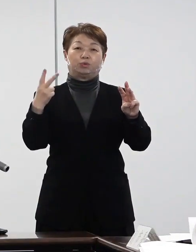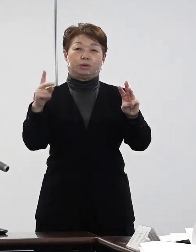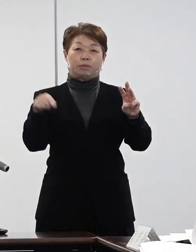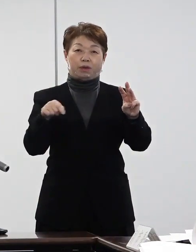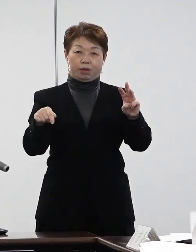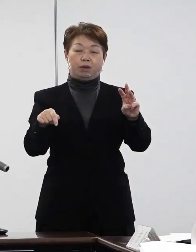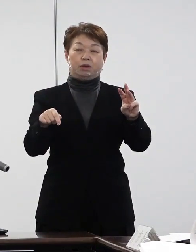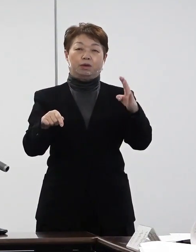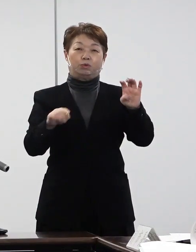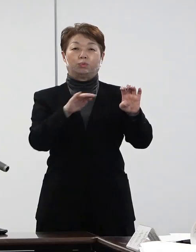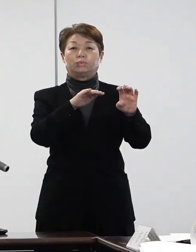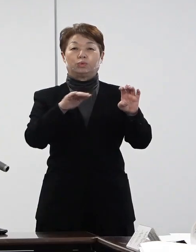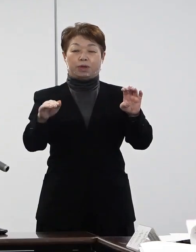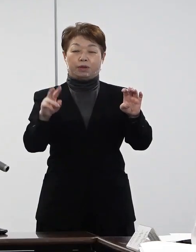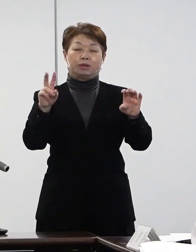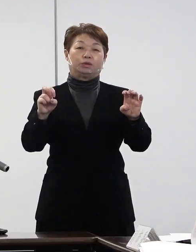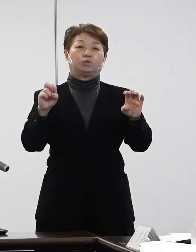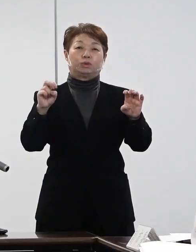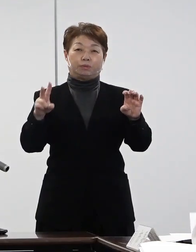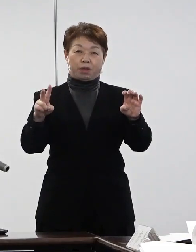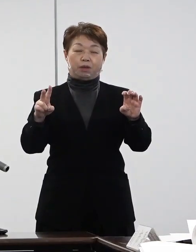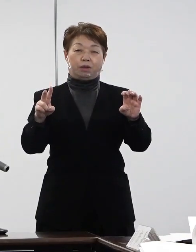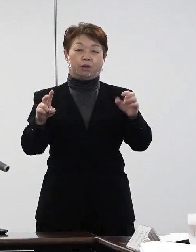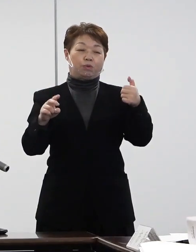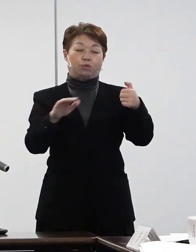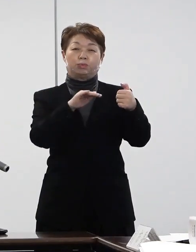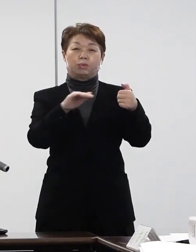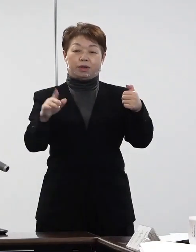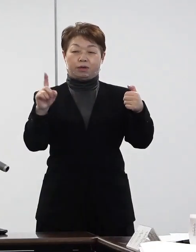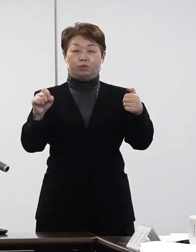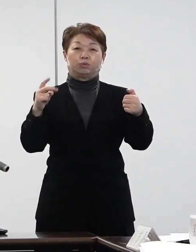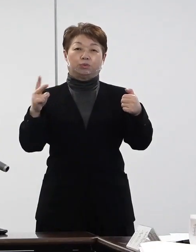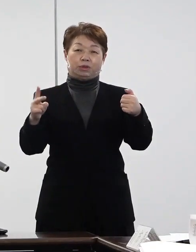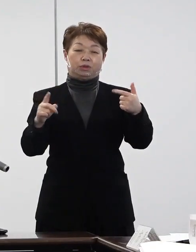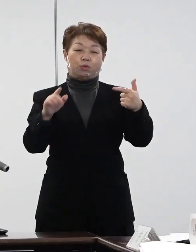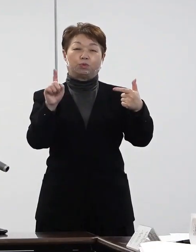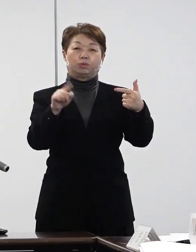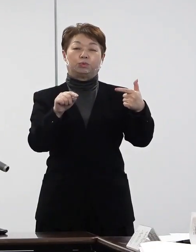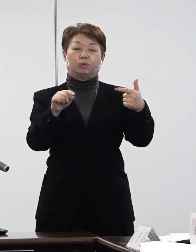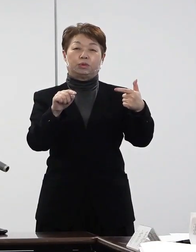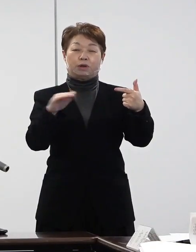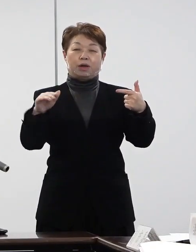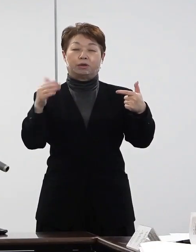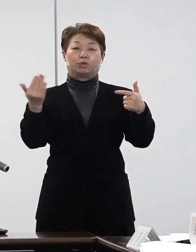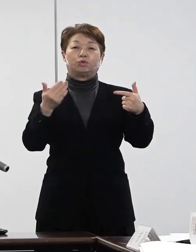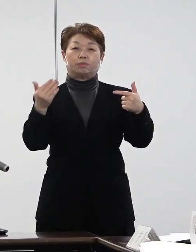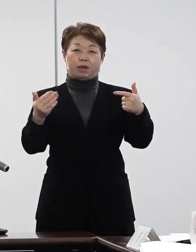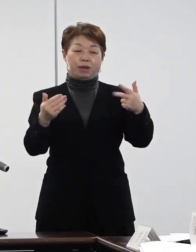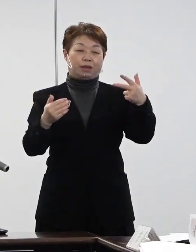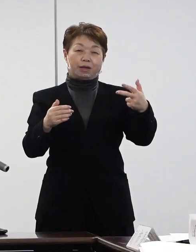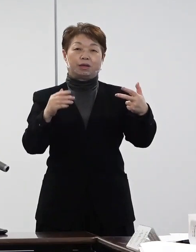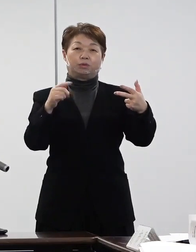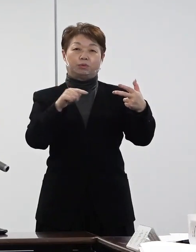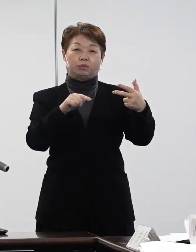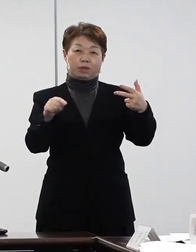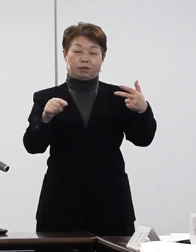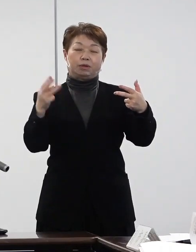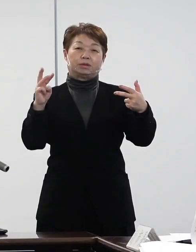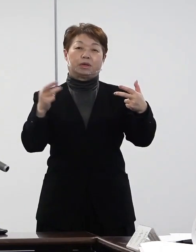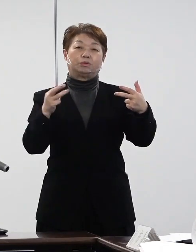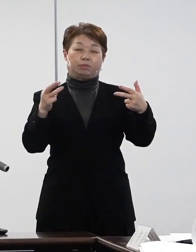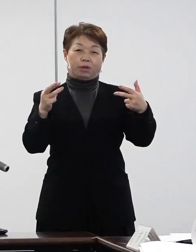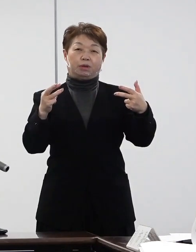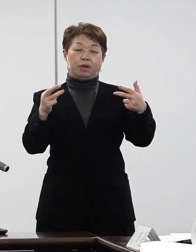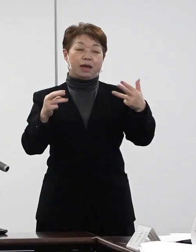名、40代22名、50代12名、60代9名、70代3名、